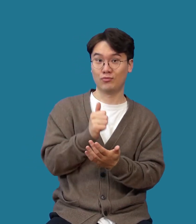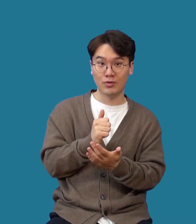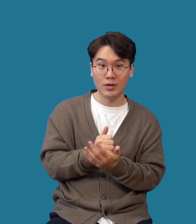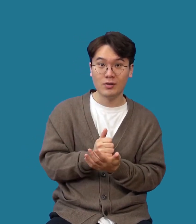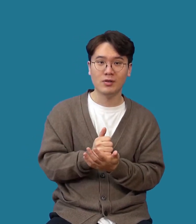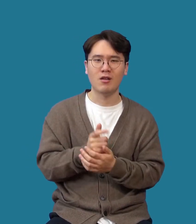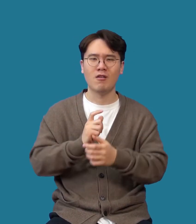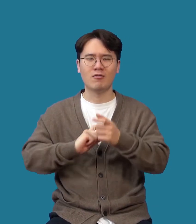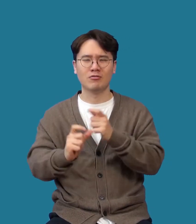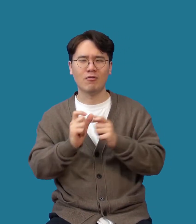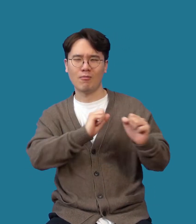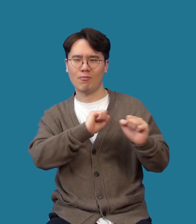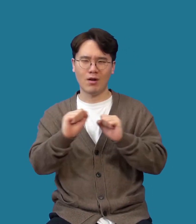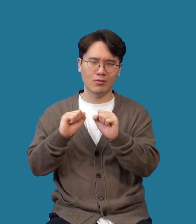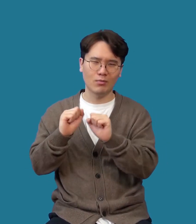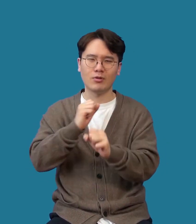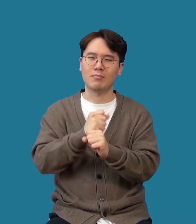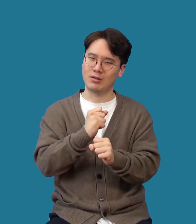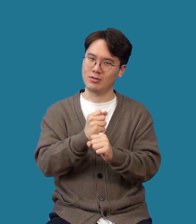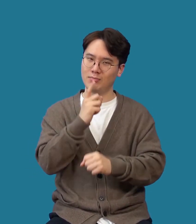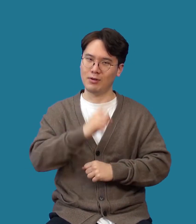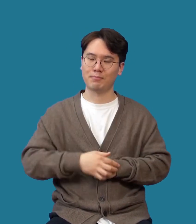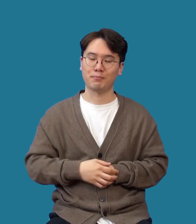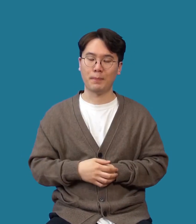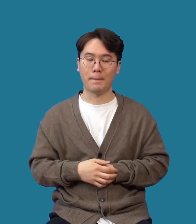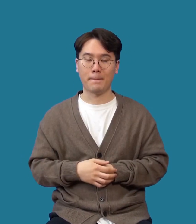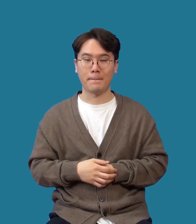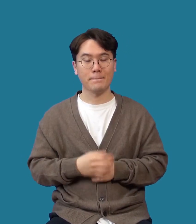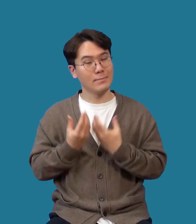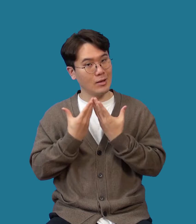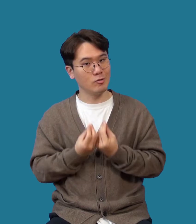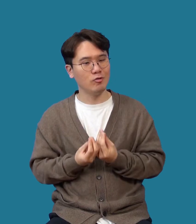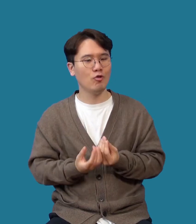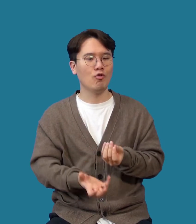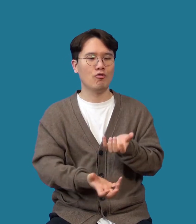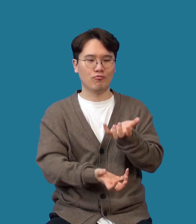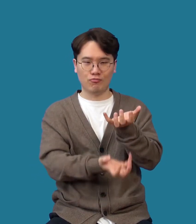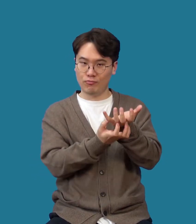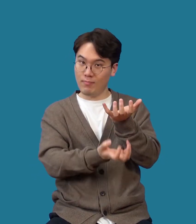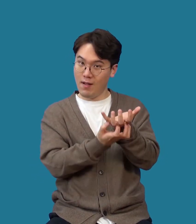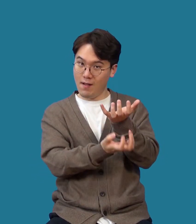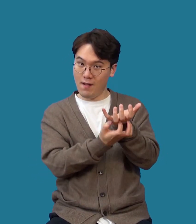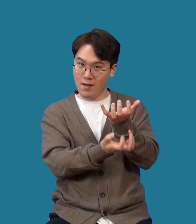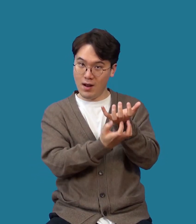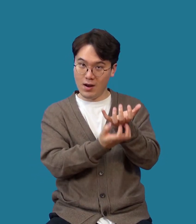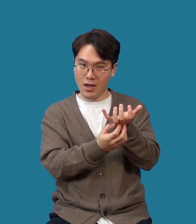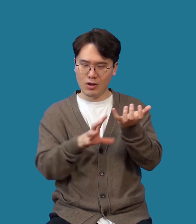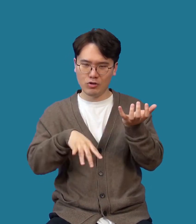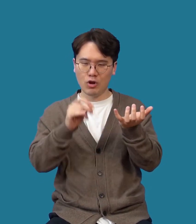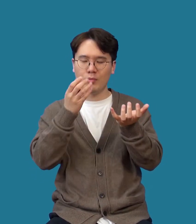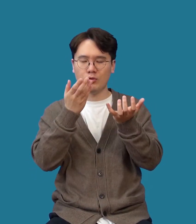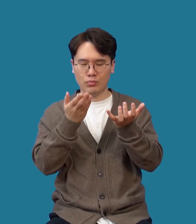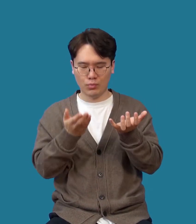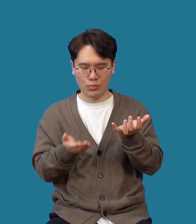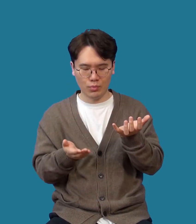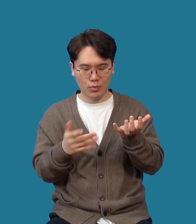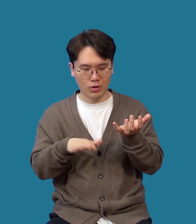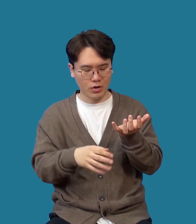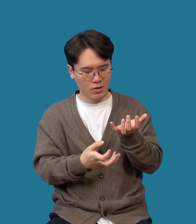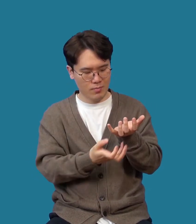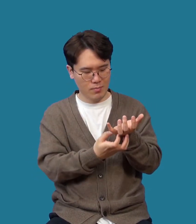활성화한다는 말입니다. 국을 끓이는데 처음에는 조용하던 국이 끓기 시작하면 그 밑에